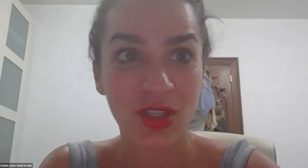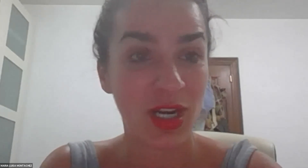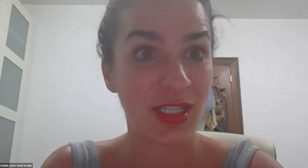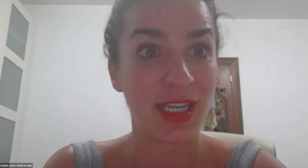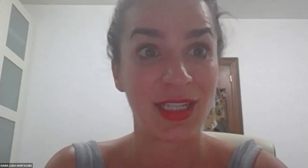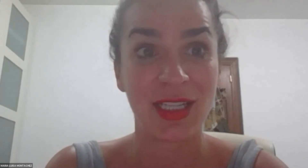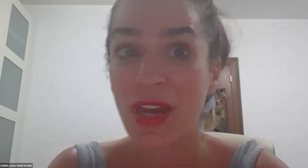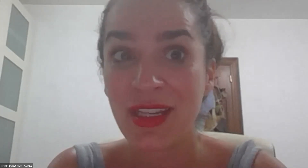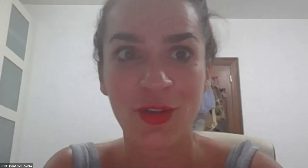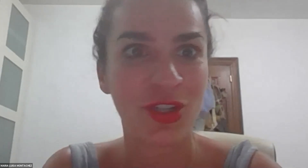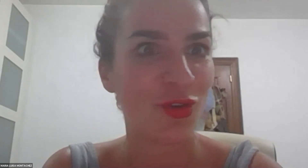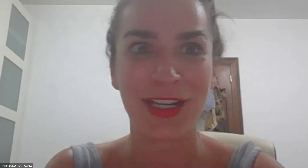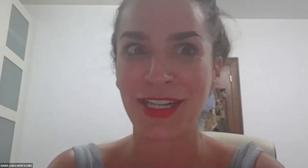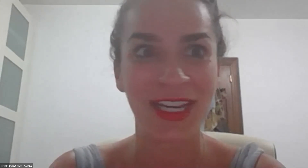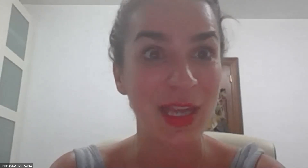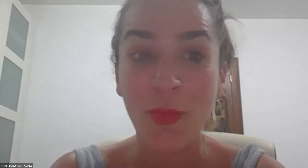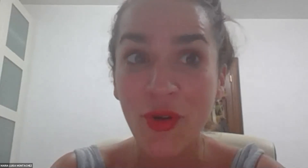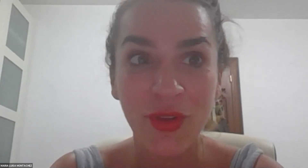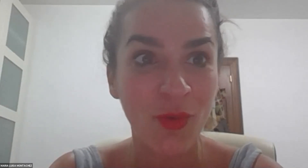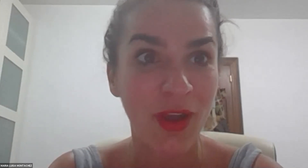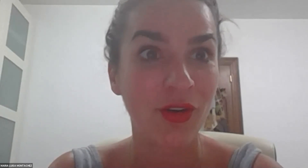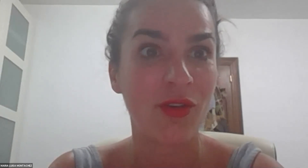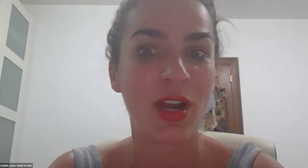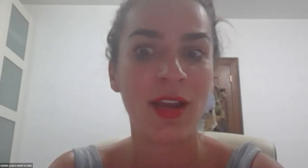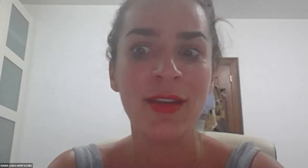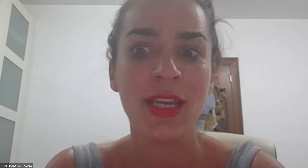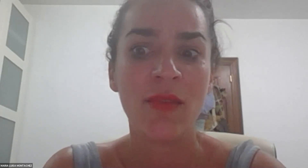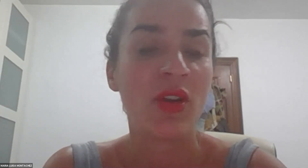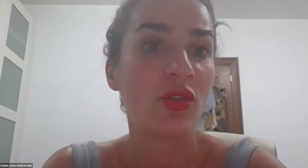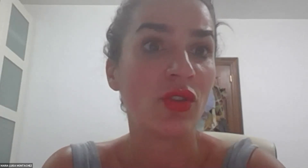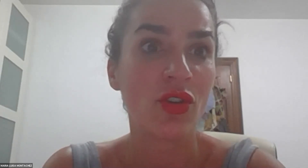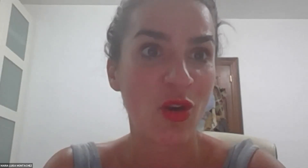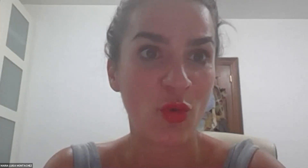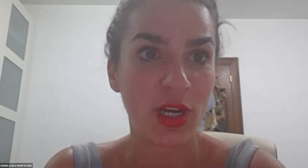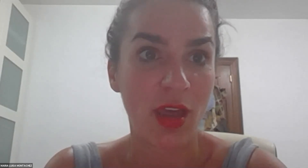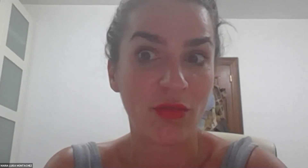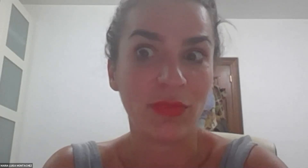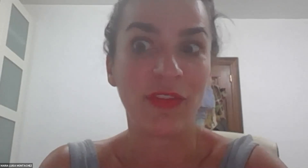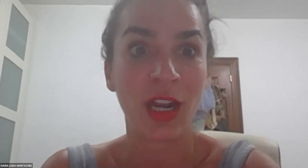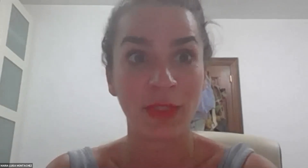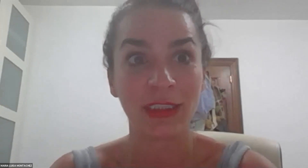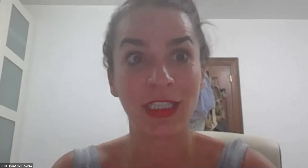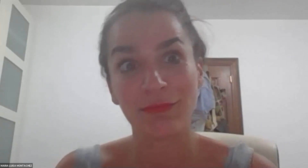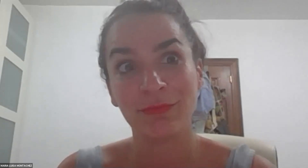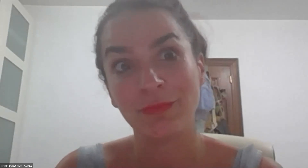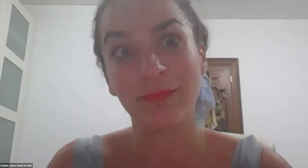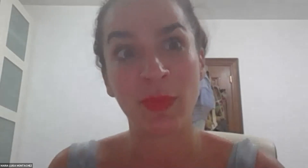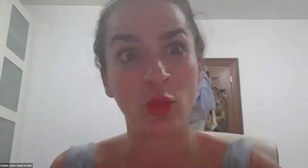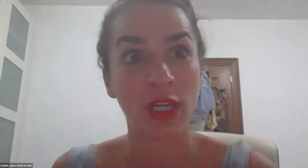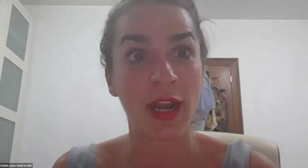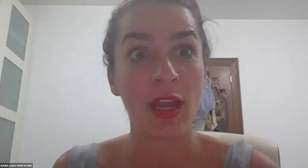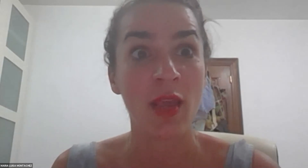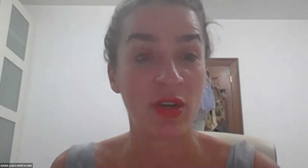Argentina, no sé todas las señas de España, no sé todas las señas tampoco de Ecuador, ojalá, pero con todos me he comunicado. Y finalmente